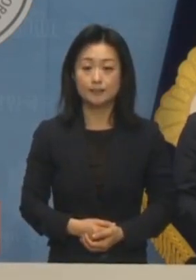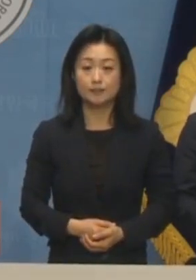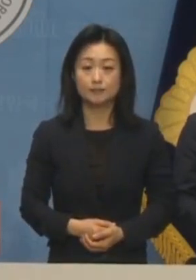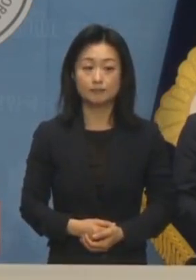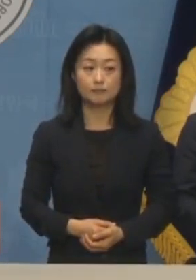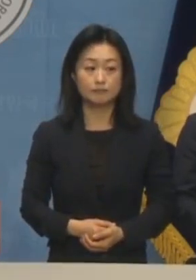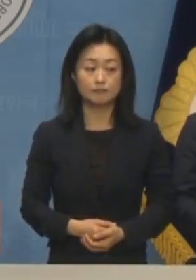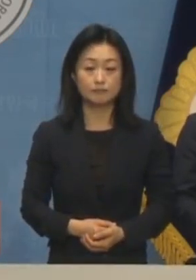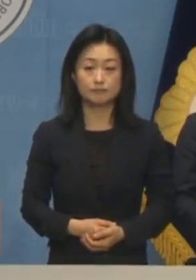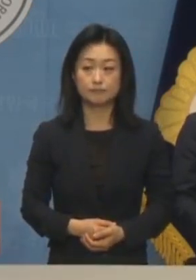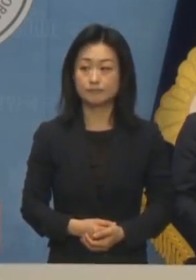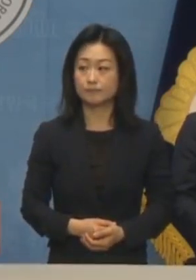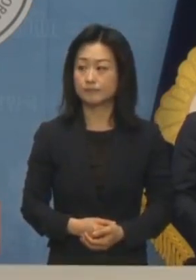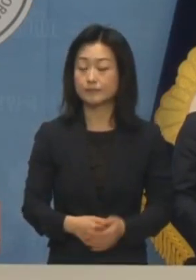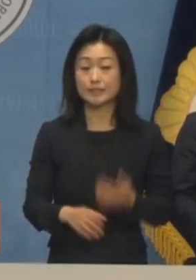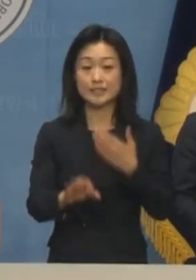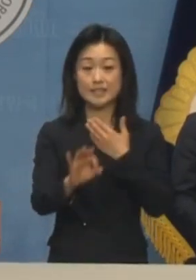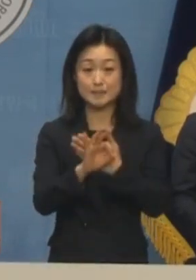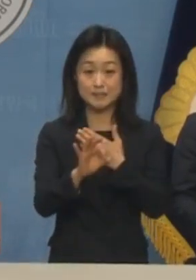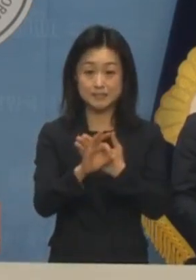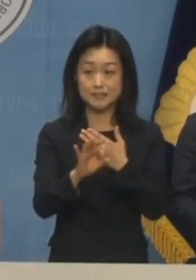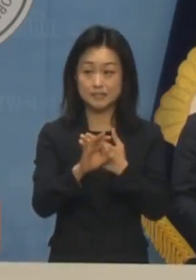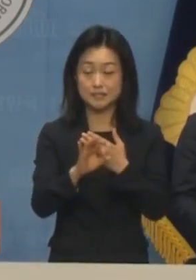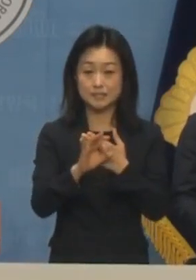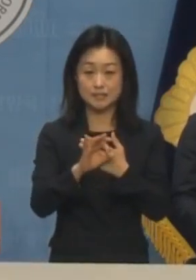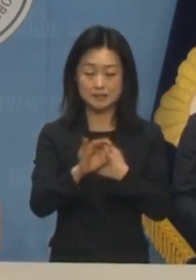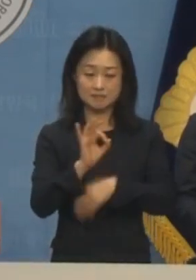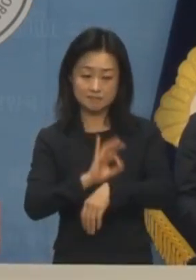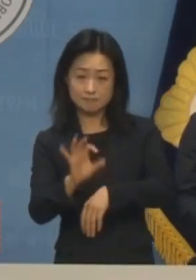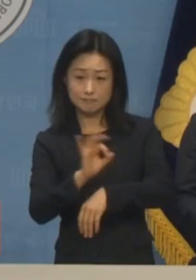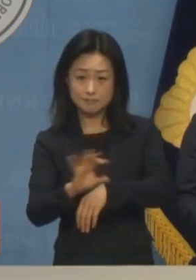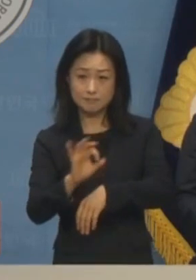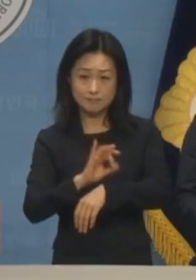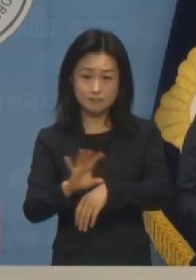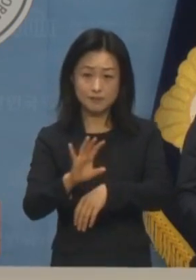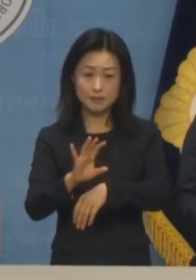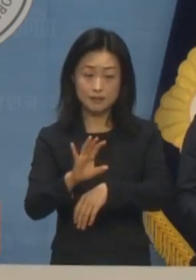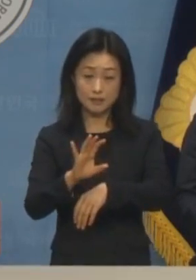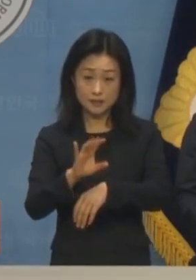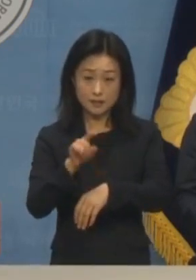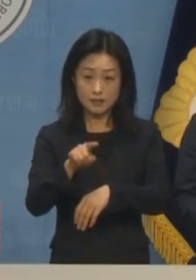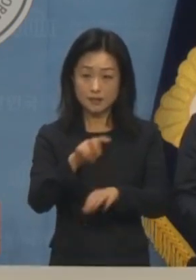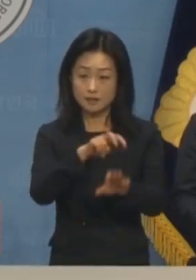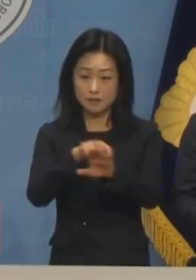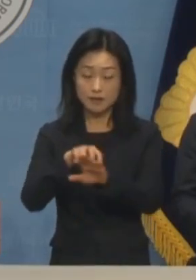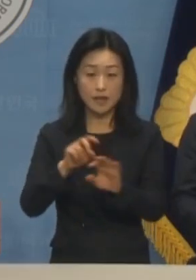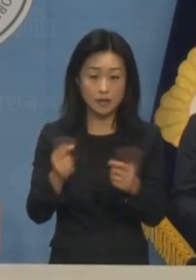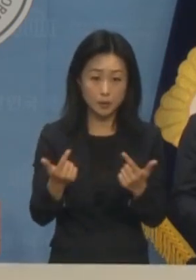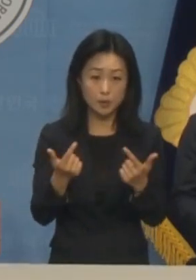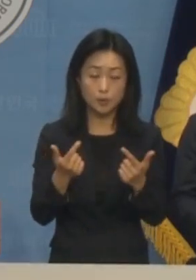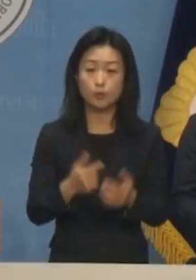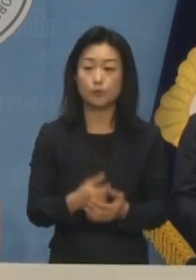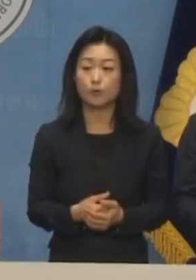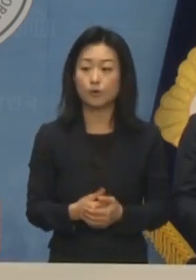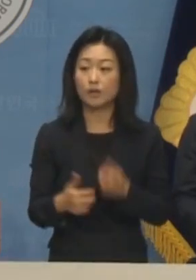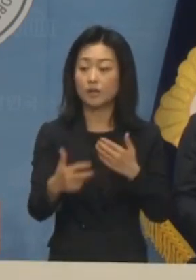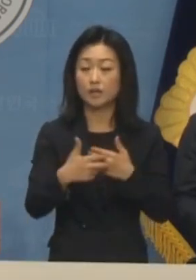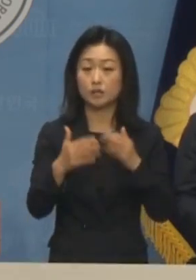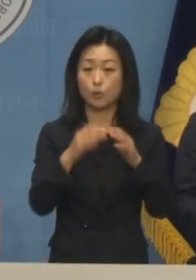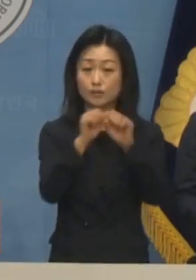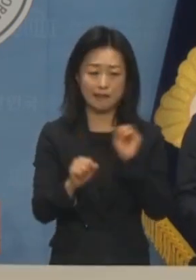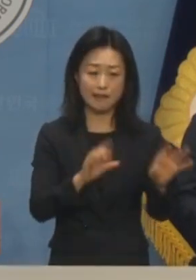임시 방편에 그치는 땜질식 처방이 아니라 분절적이고 파편적으로 작동하는 의료